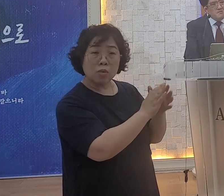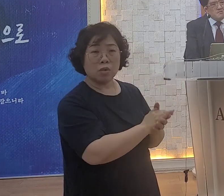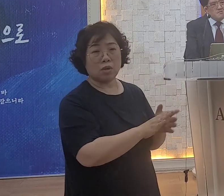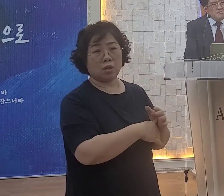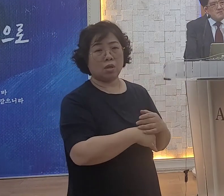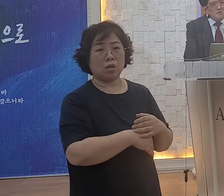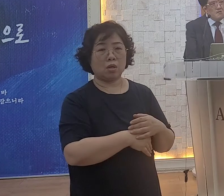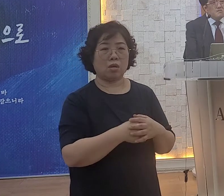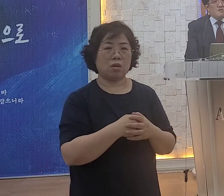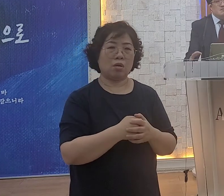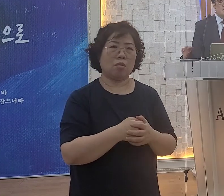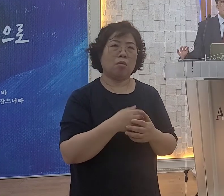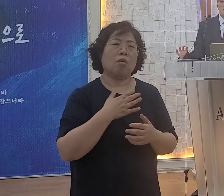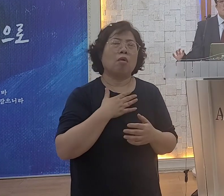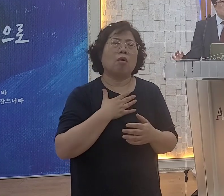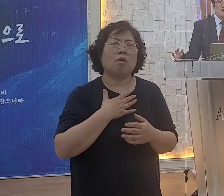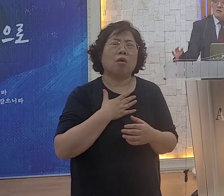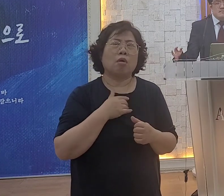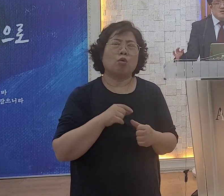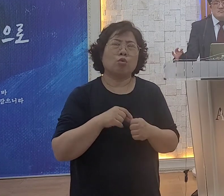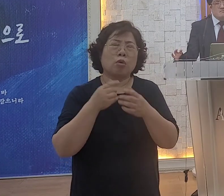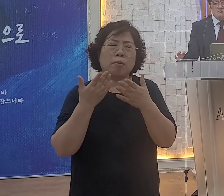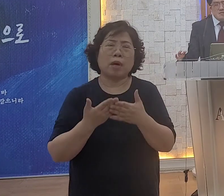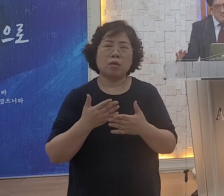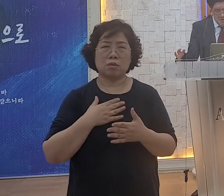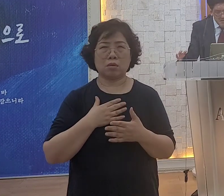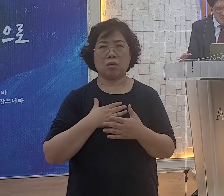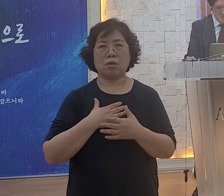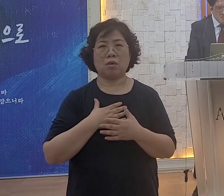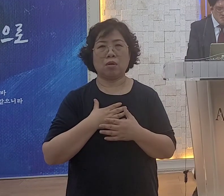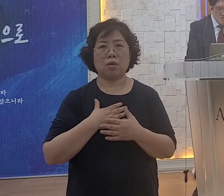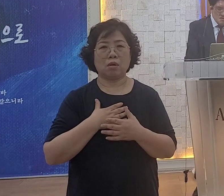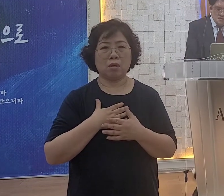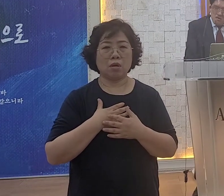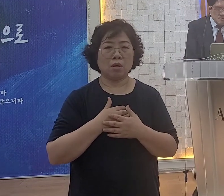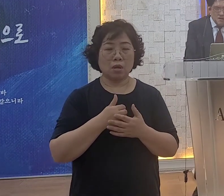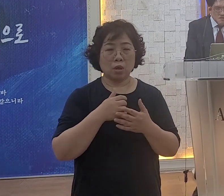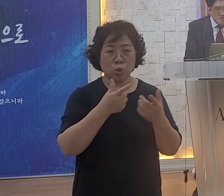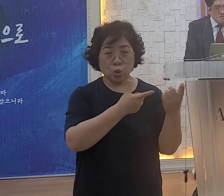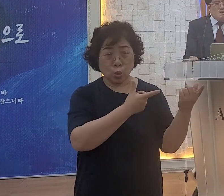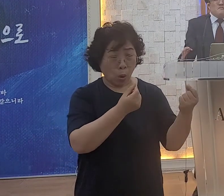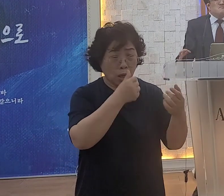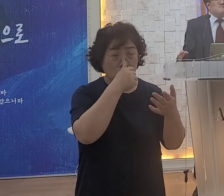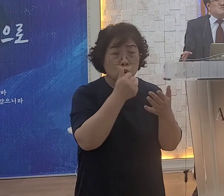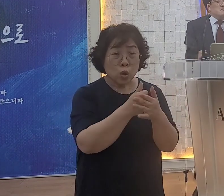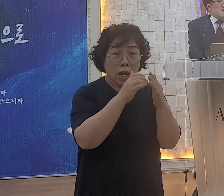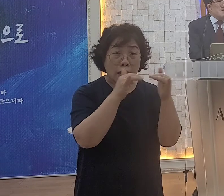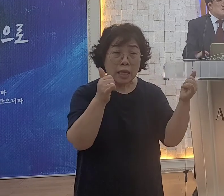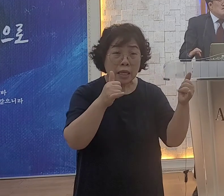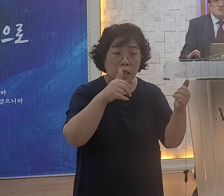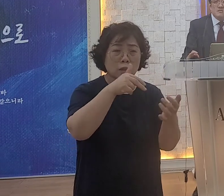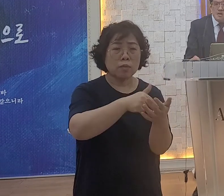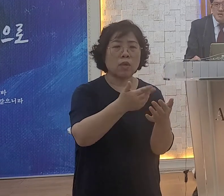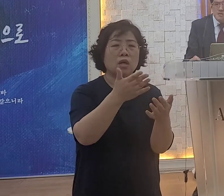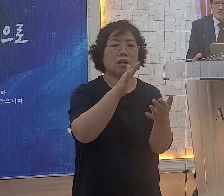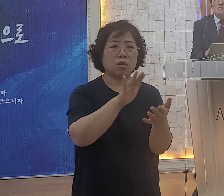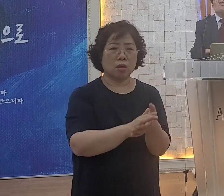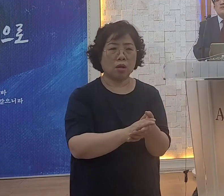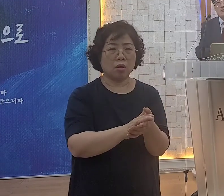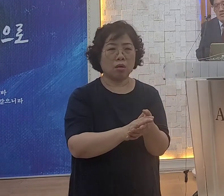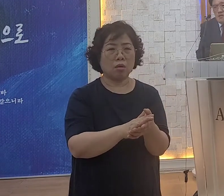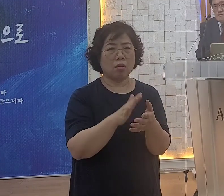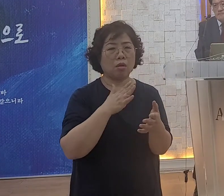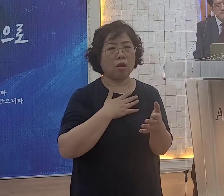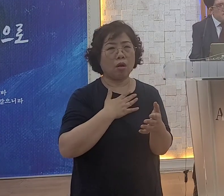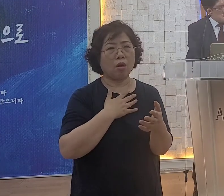사람들을 보면서 나는 지금 내 힘으로는 이게 말이 안 되는, 내가 이런 영광을 받을 수 없는 이 자리에 서 있을 때, 그